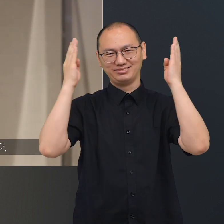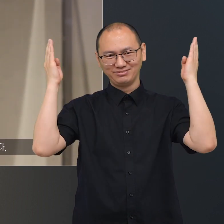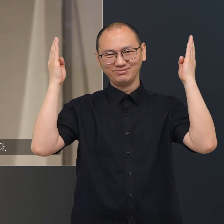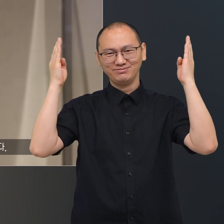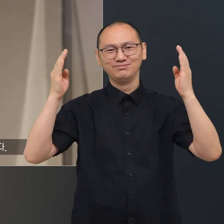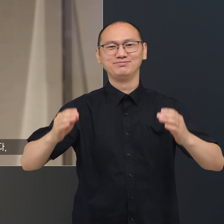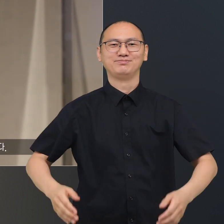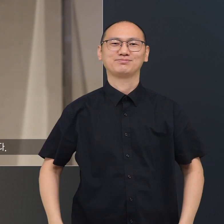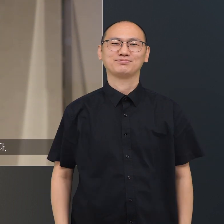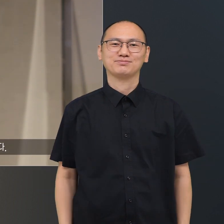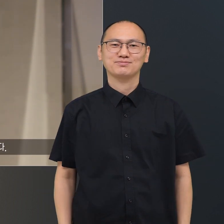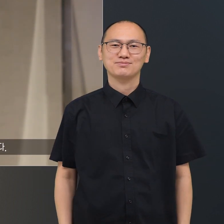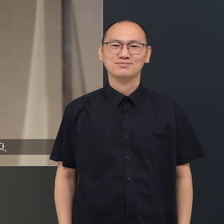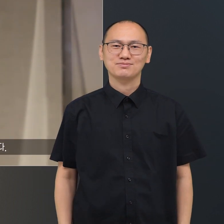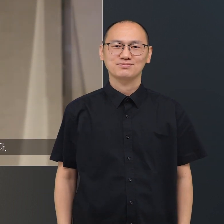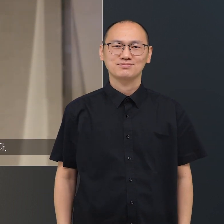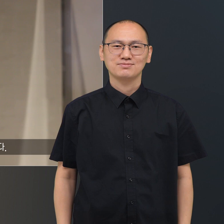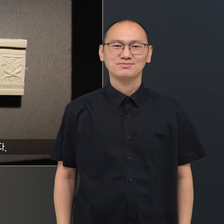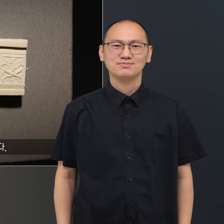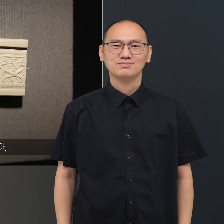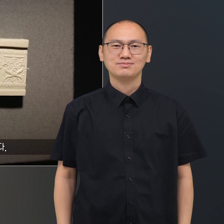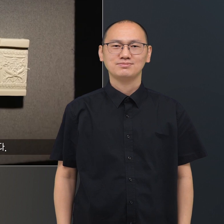공동기획하였습니다.